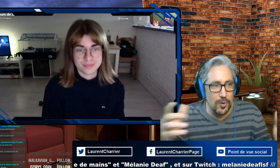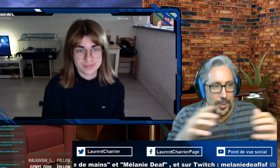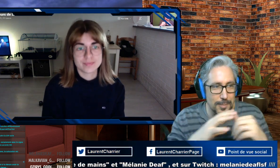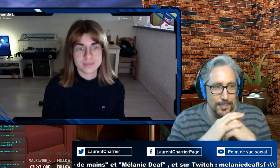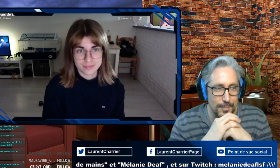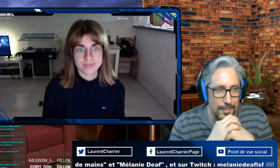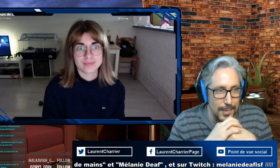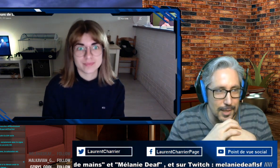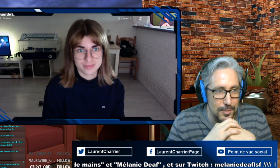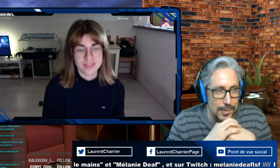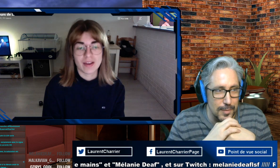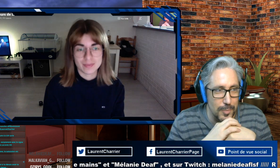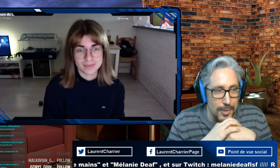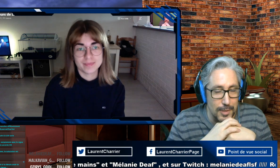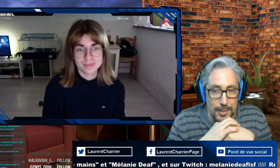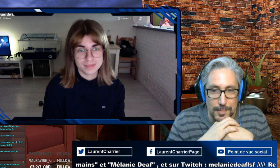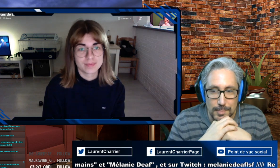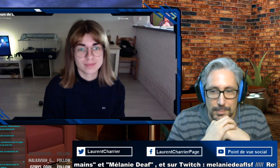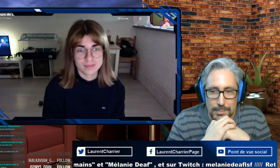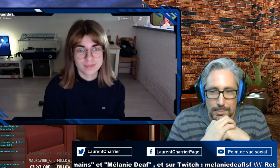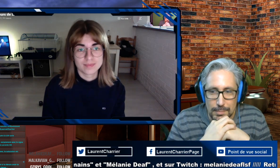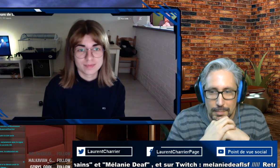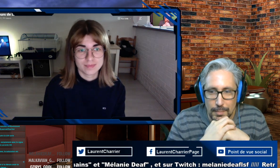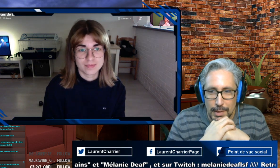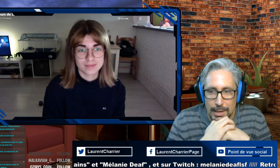de se développer.